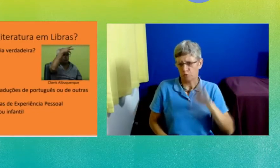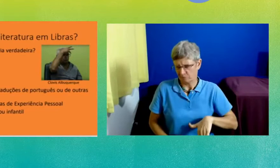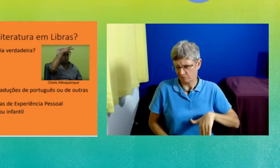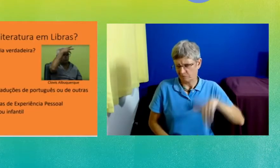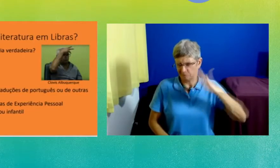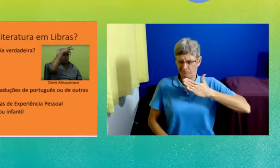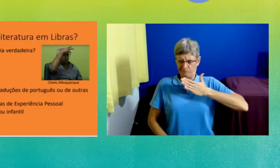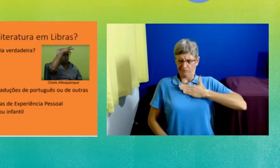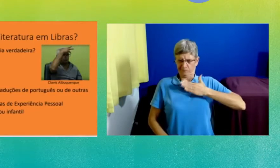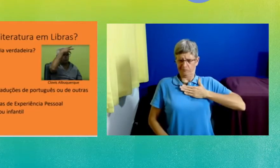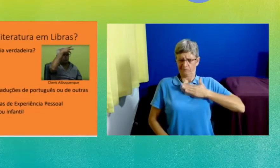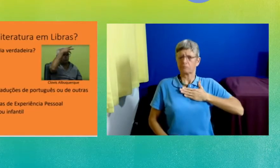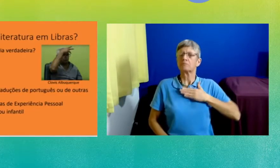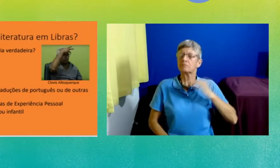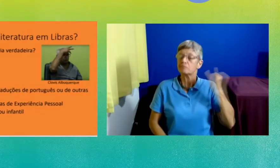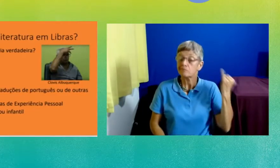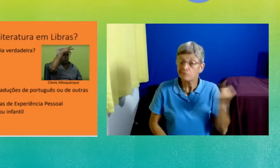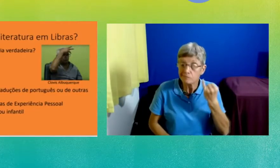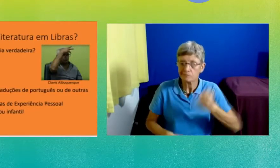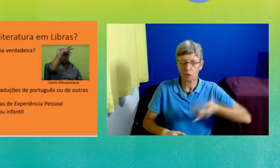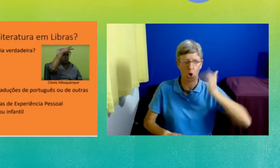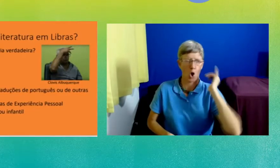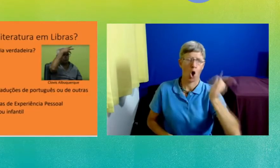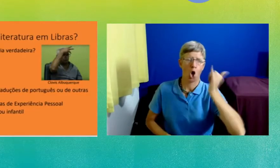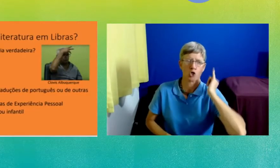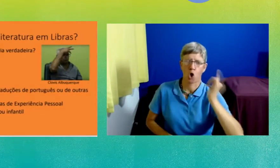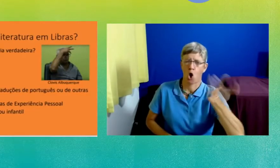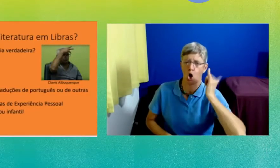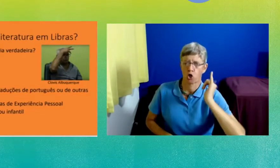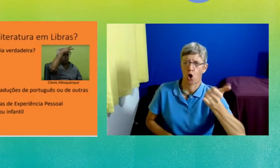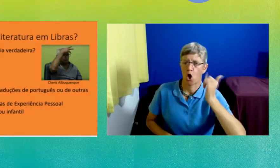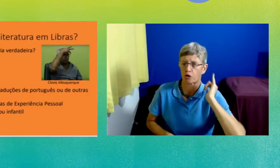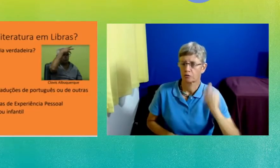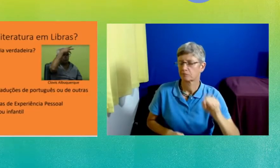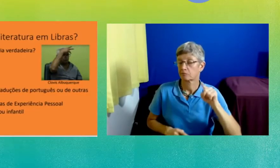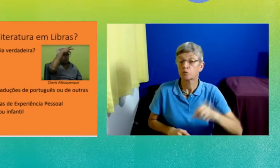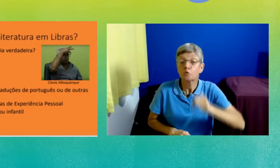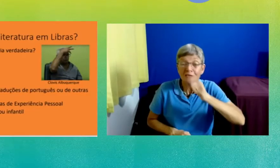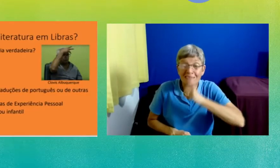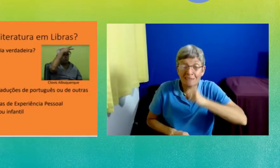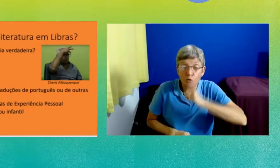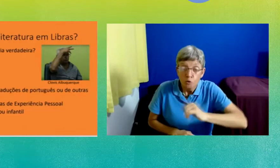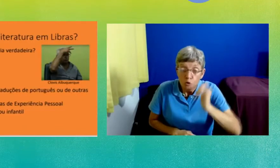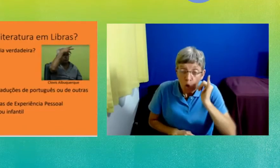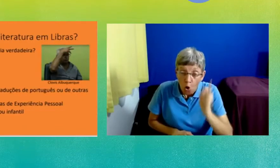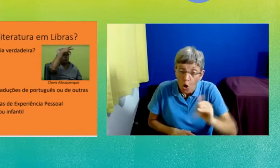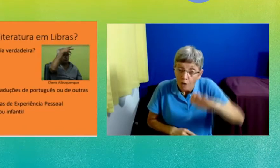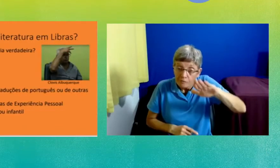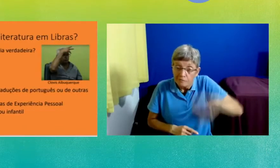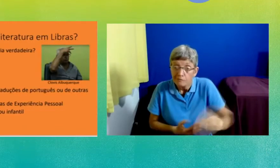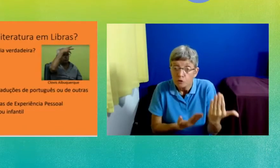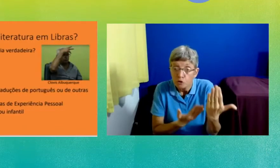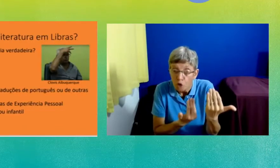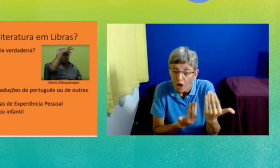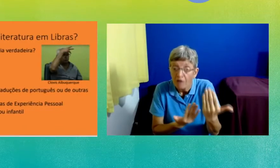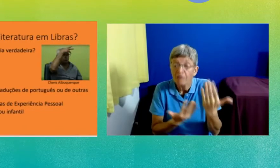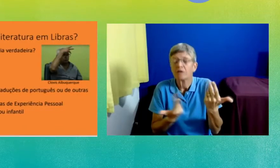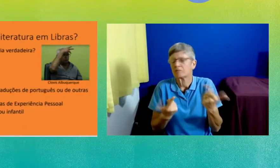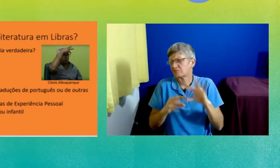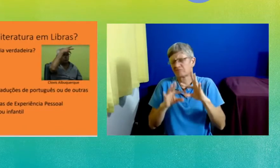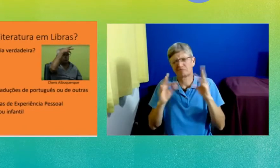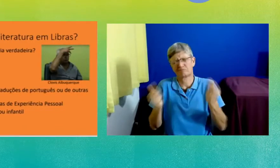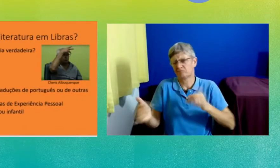É muito importante que as narrativas de experiências pessoais sejam definidas como conteúdo também,